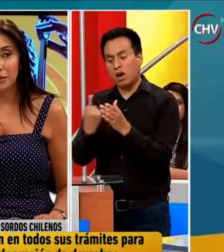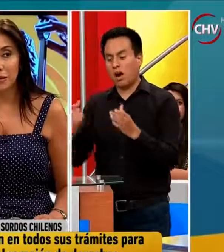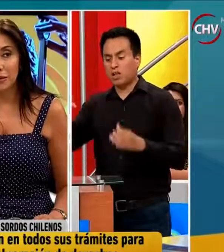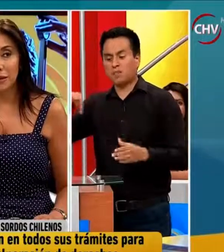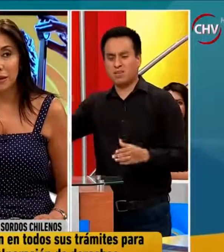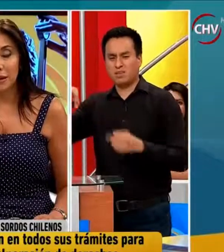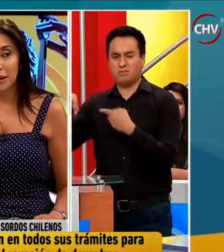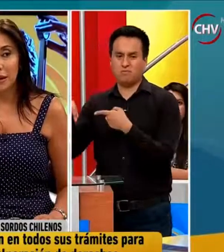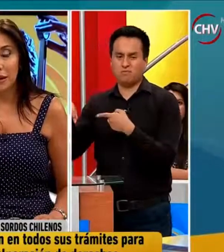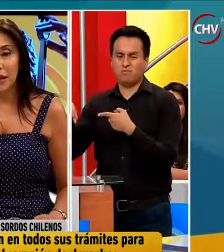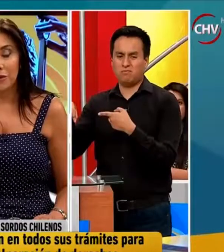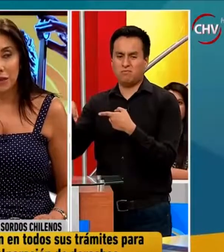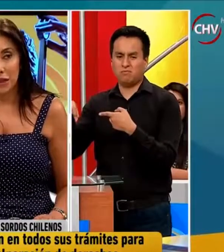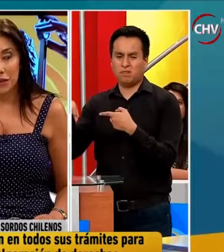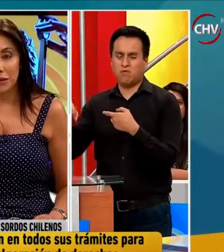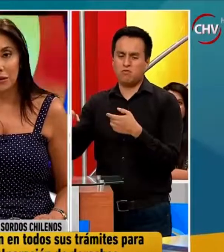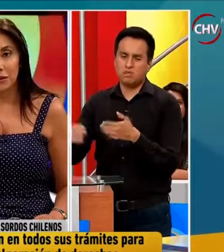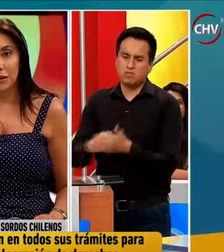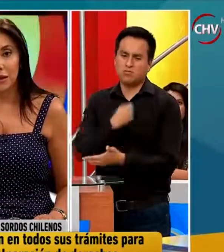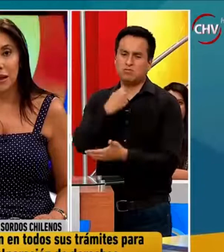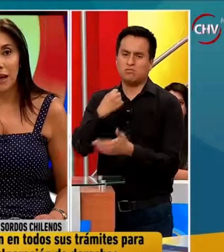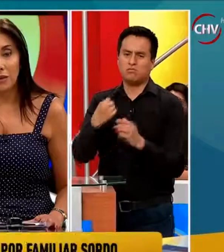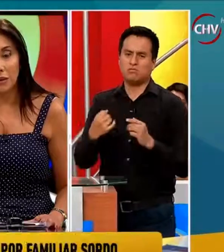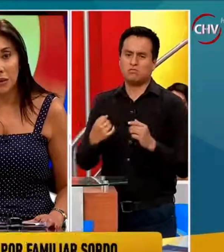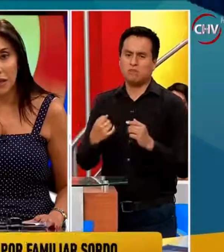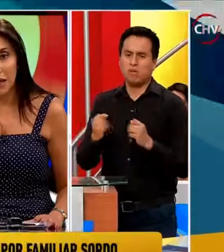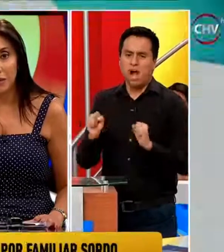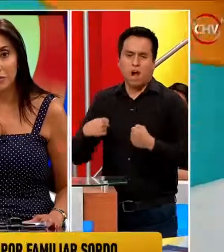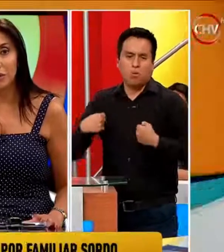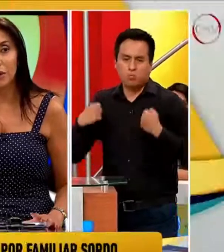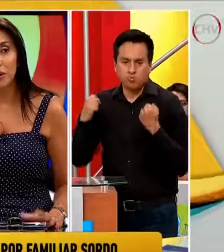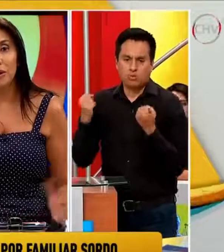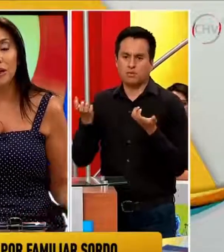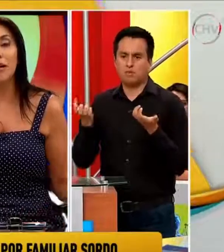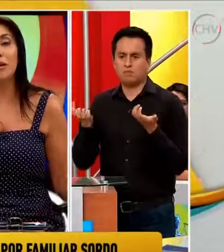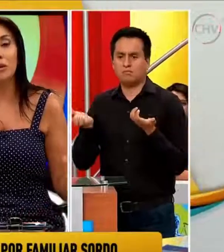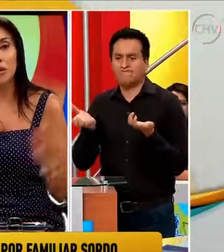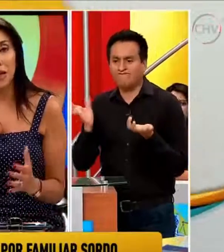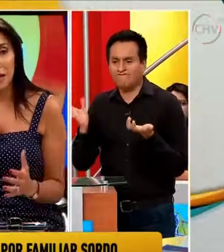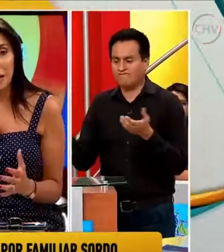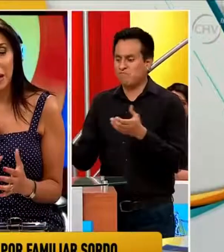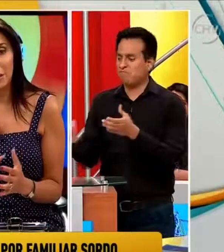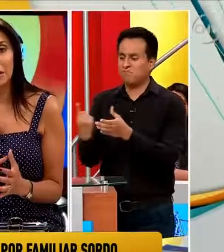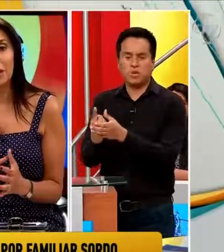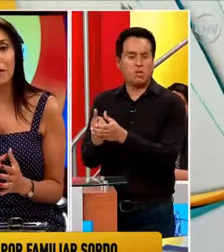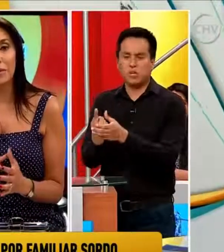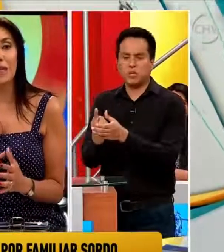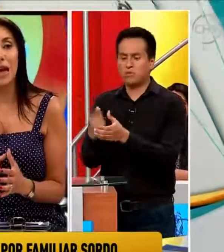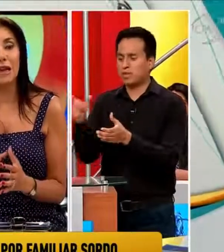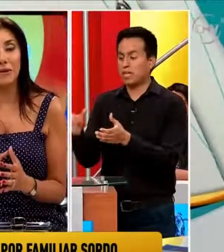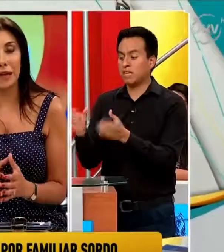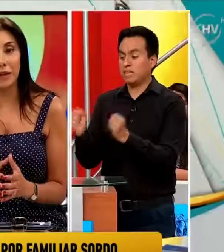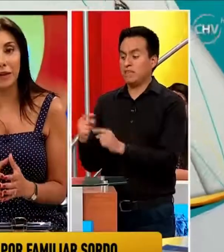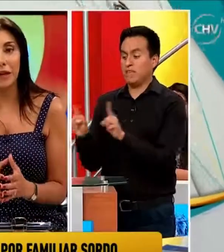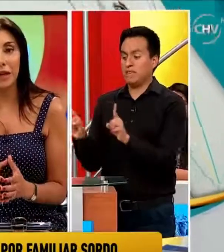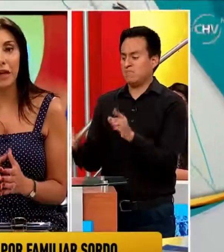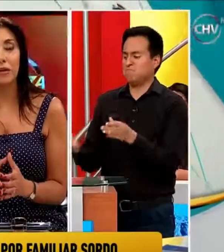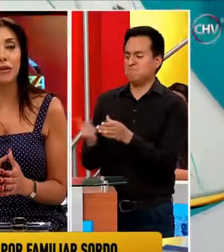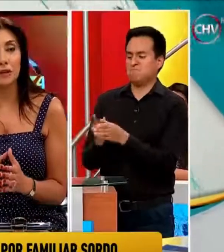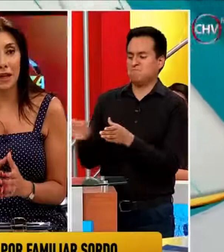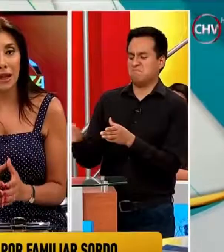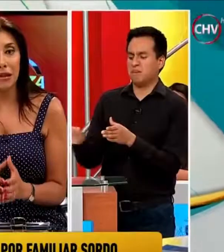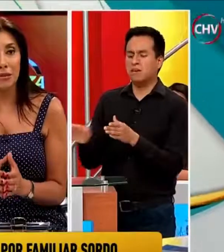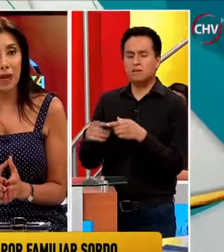la frustración, la angustia por no incluir a personas con capacidades diferentes en una sociedad como la nuestra.